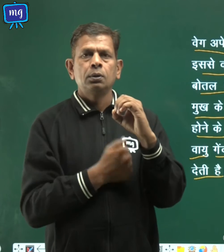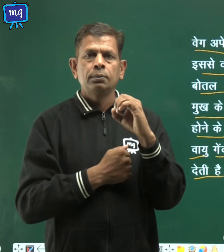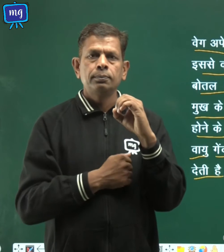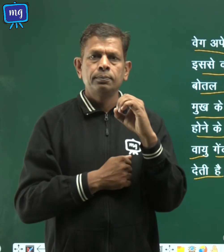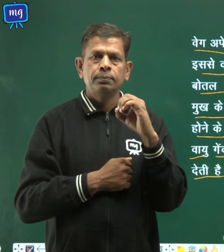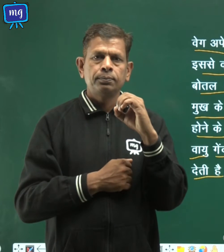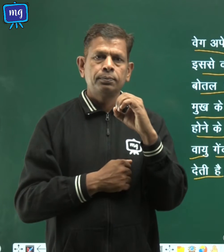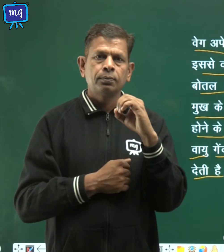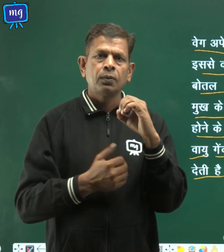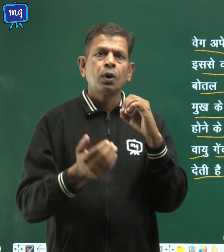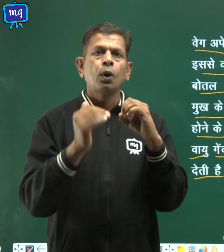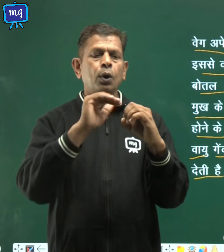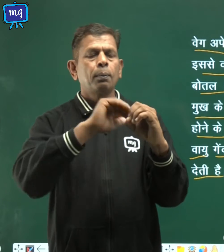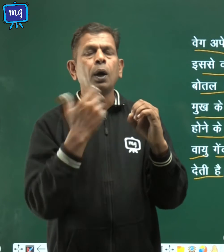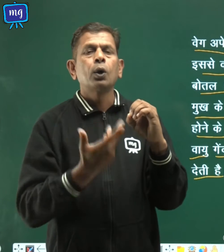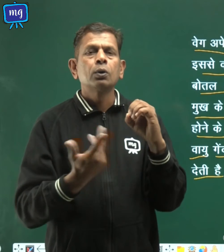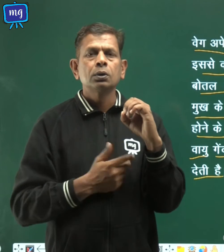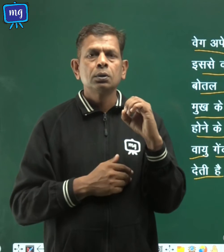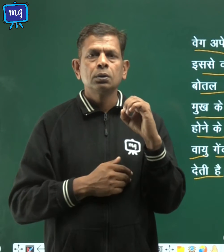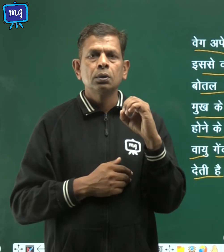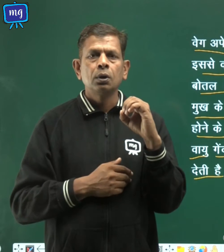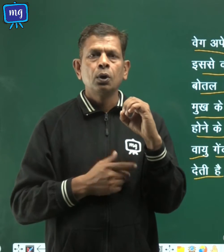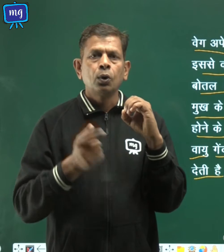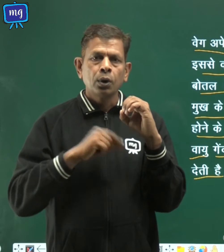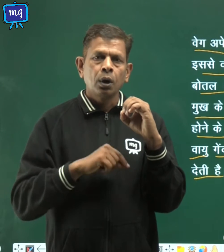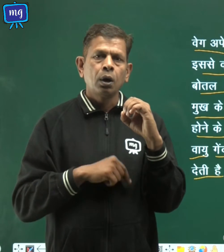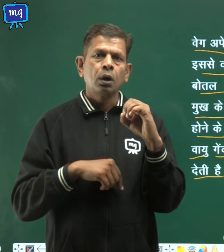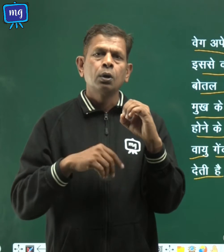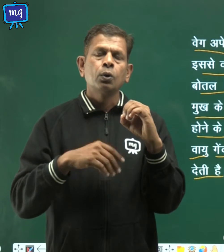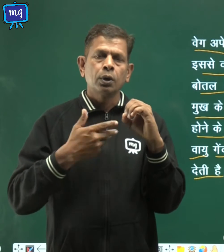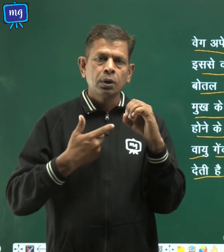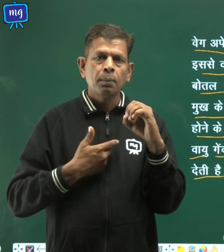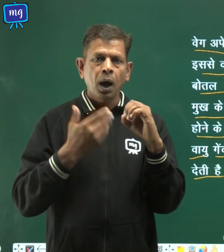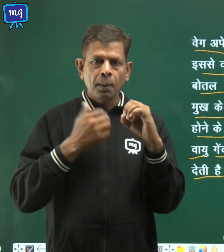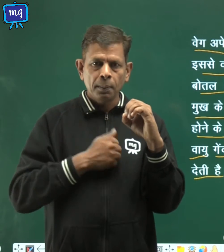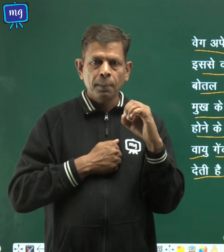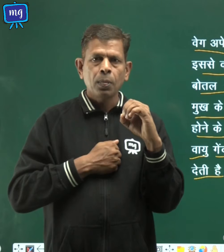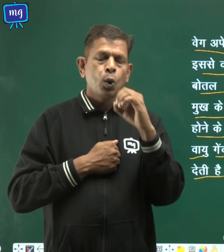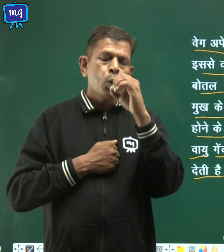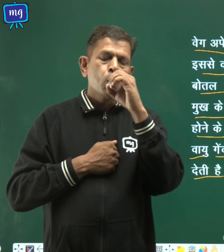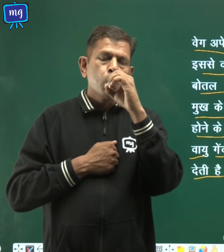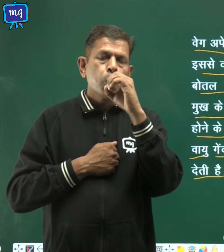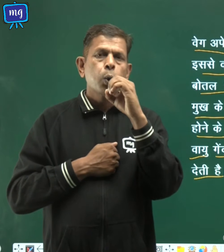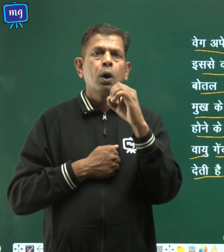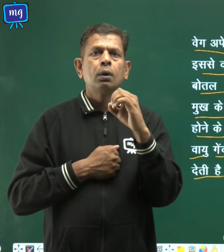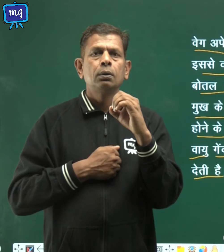है। ये बाहर क्यों आती है? क्योंकि जब हम फूंक मारते